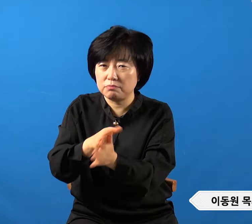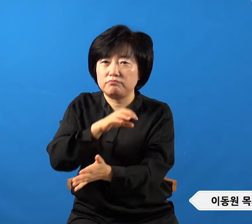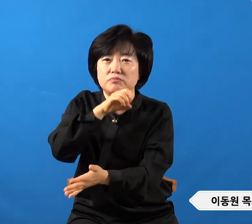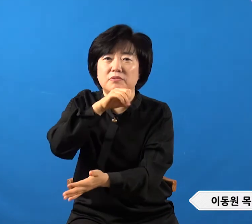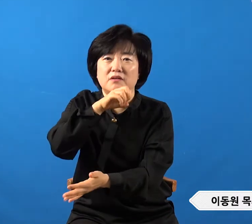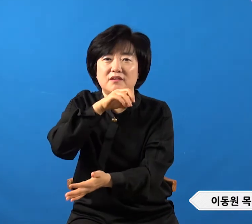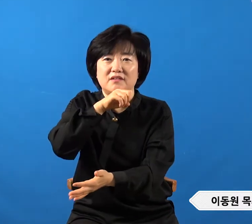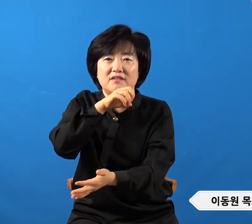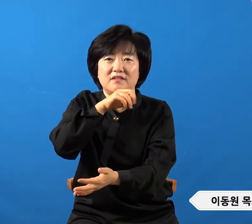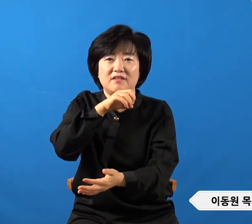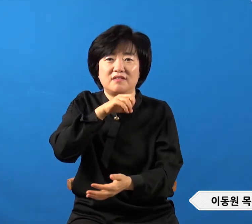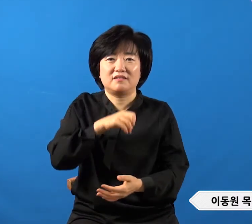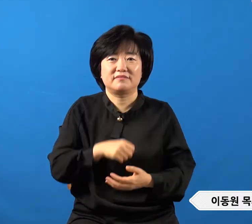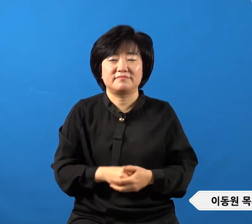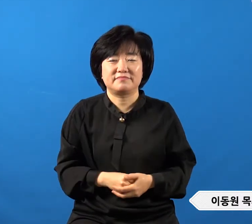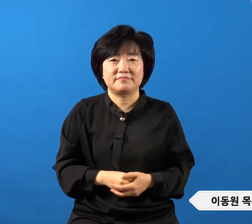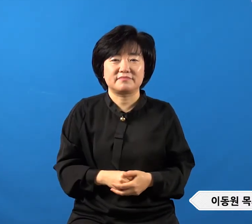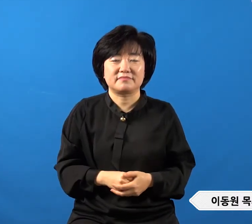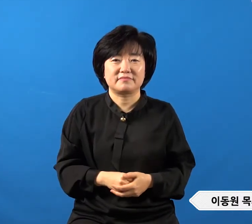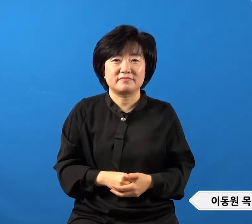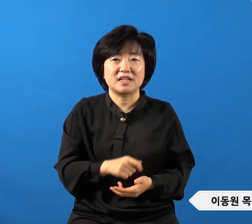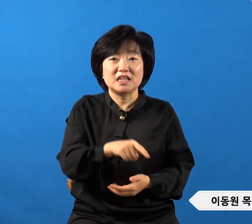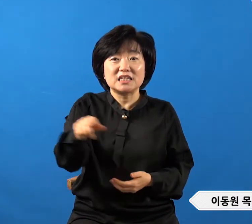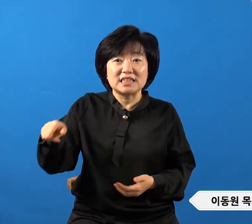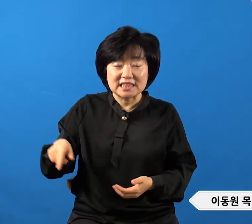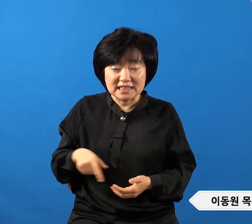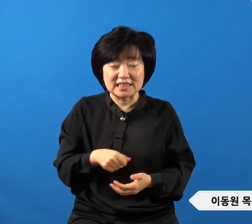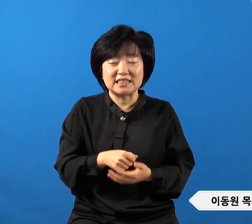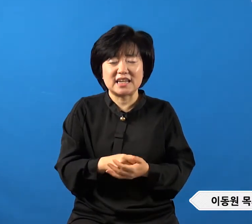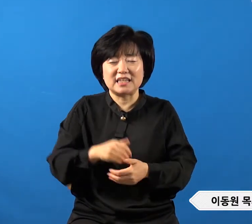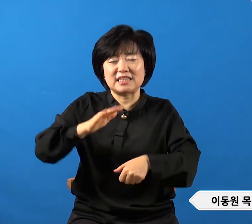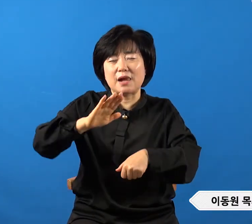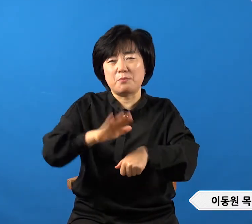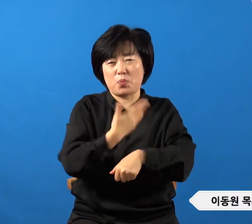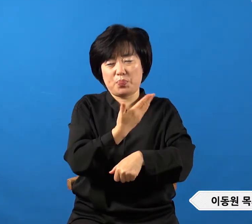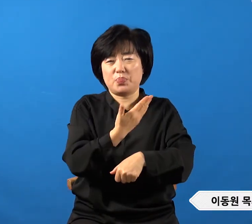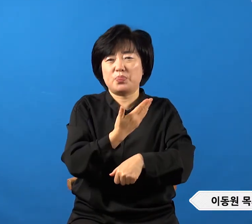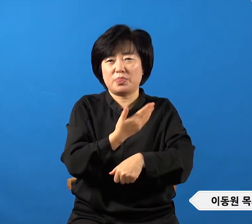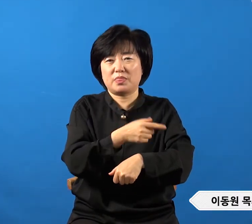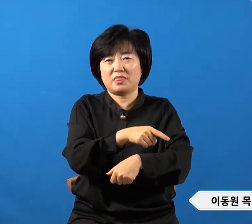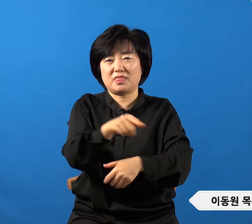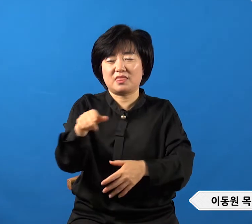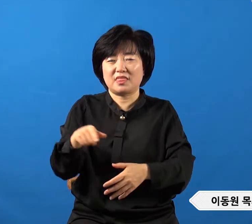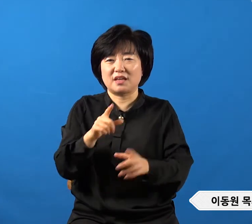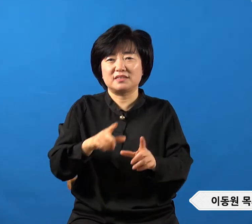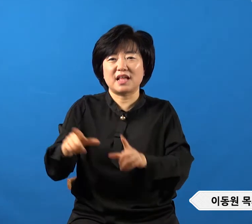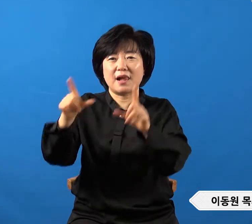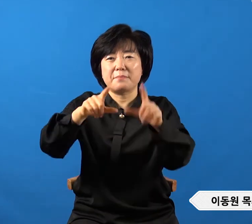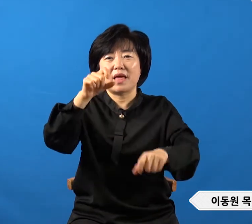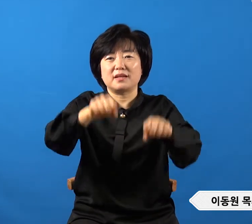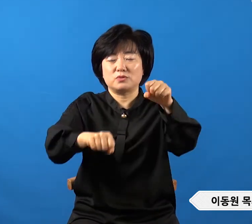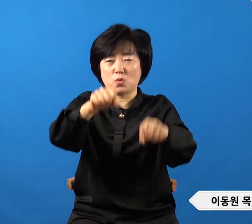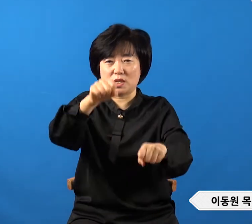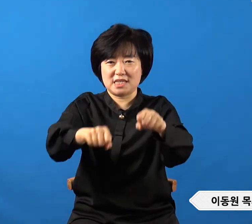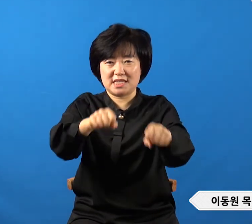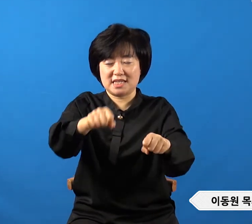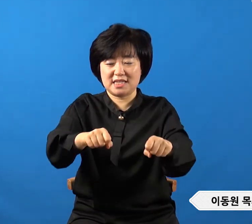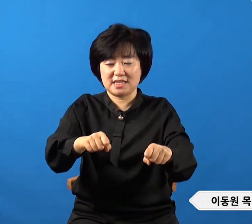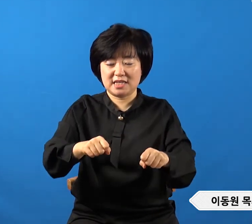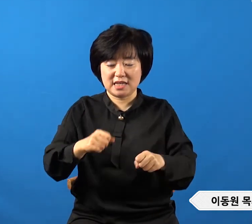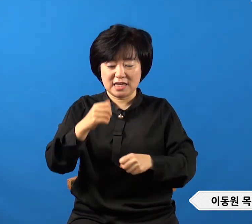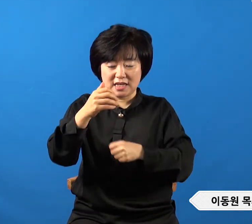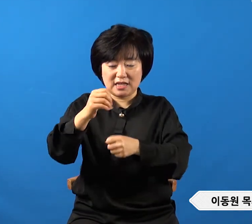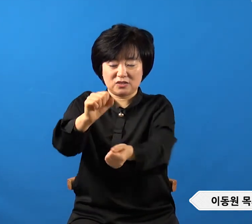원망하기 시작했다 이 말이죠. 그러니까 그들의 잘못된 그 삶의 행동이